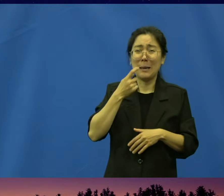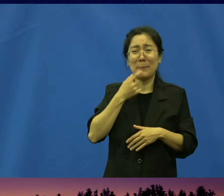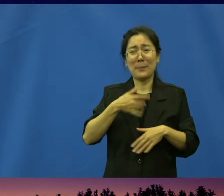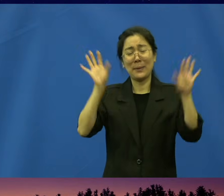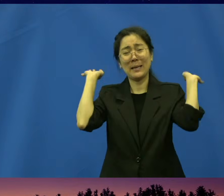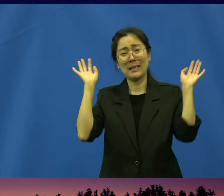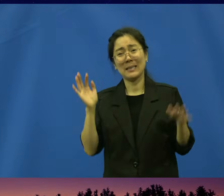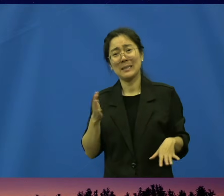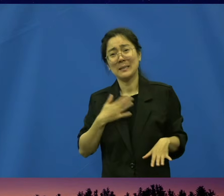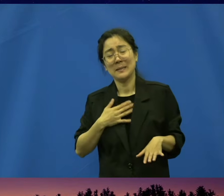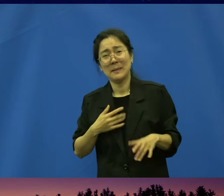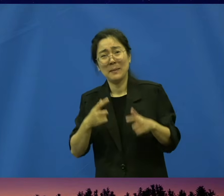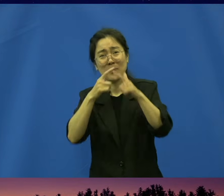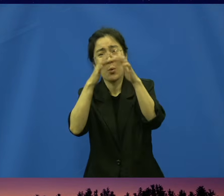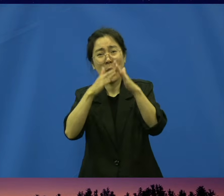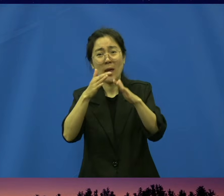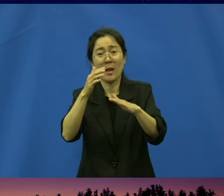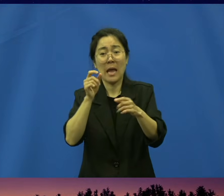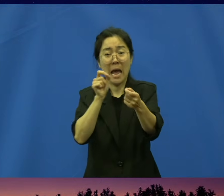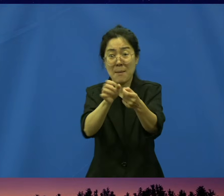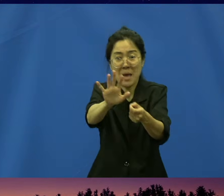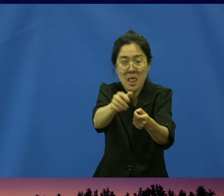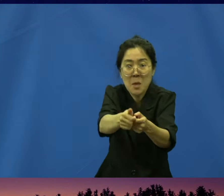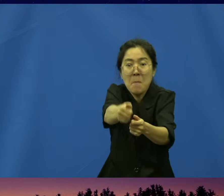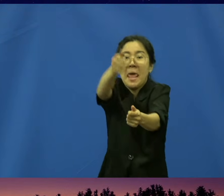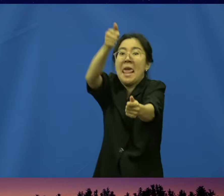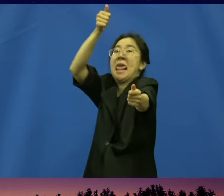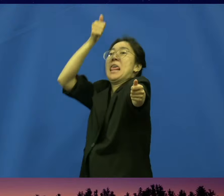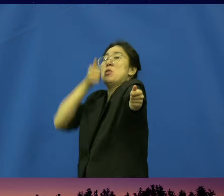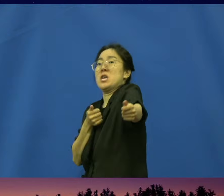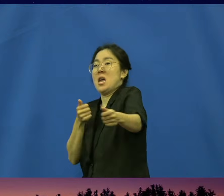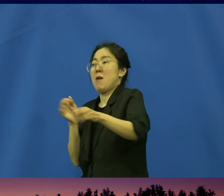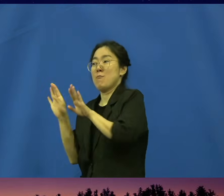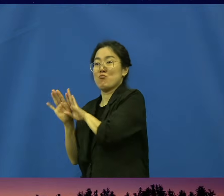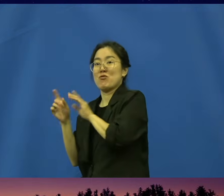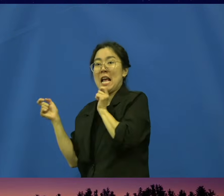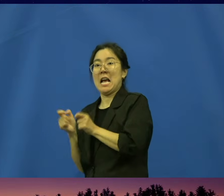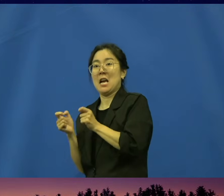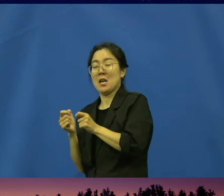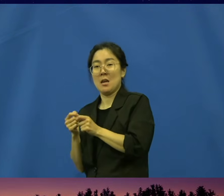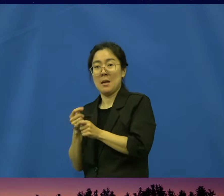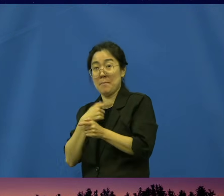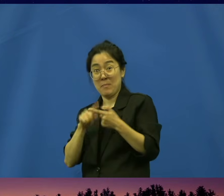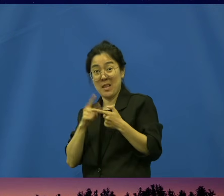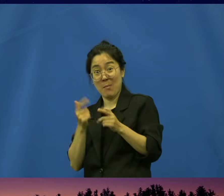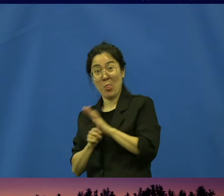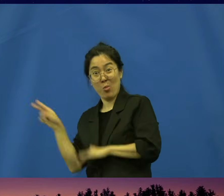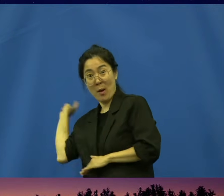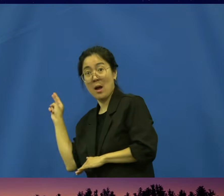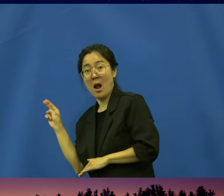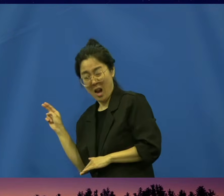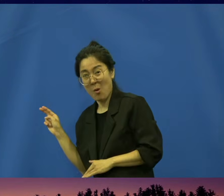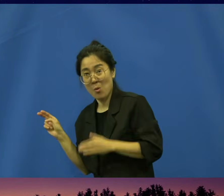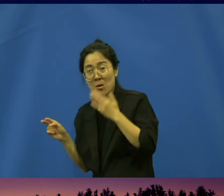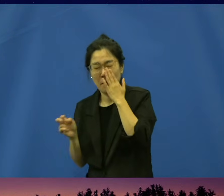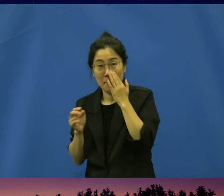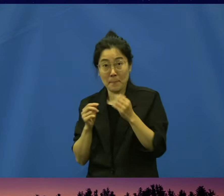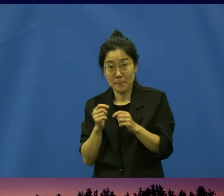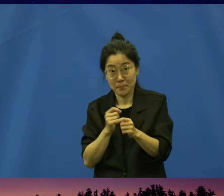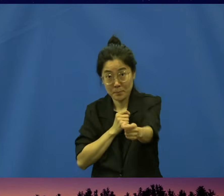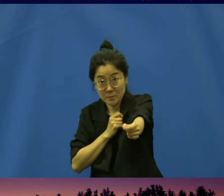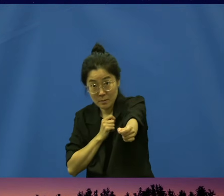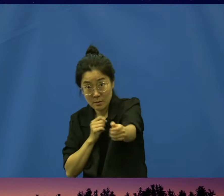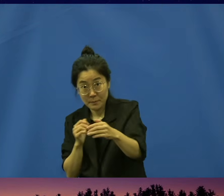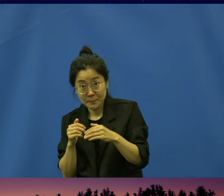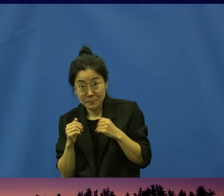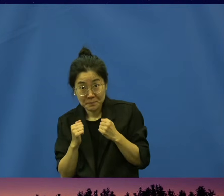마음에 안 들면 탁 튀어나가려고. 근데 끝까지 앉아 있었는데 지금까지도 전혀 뭔 찬송을 불렀는지 설교를 뭘